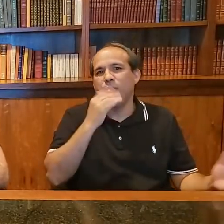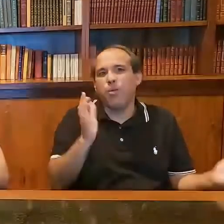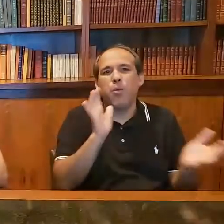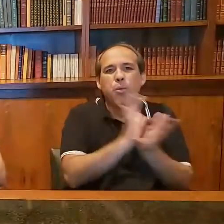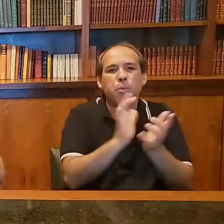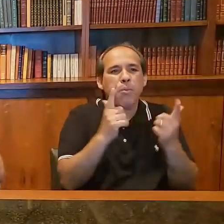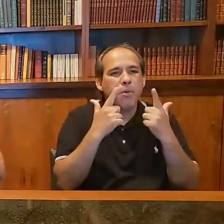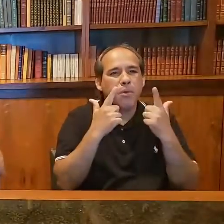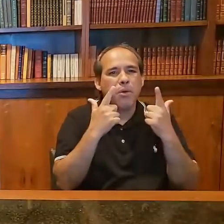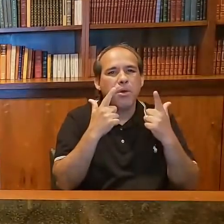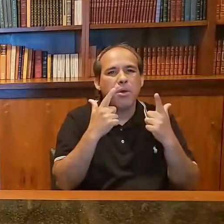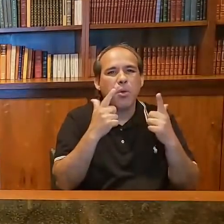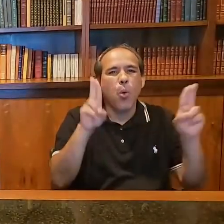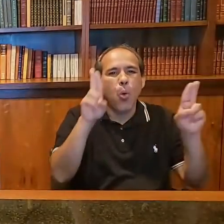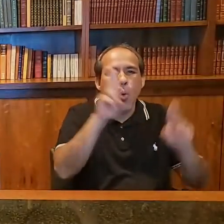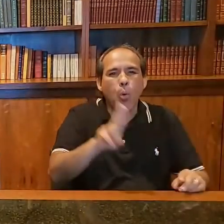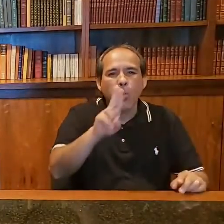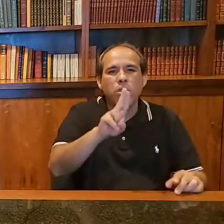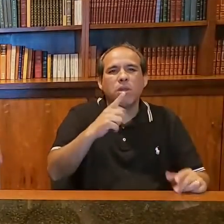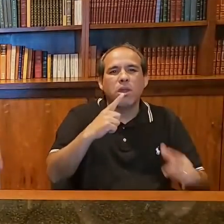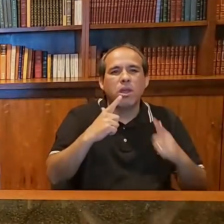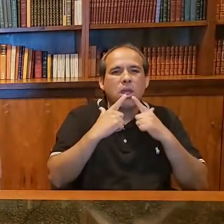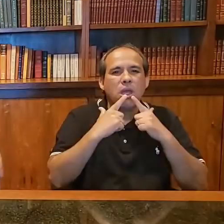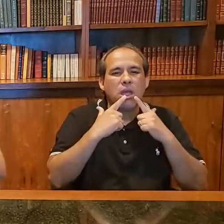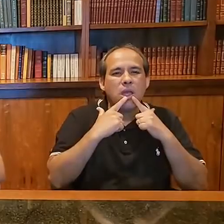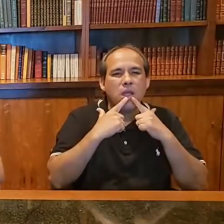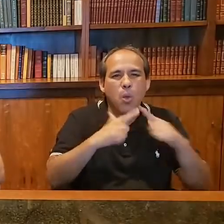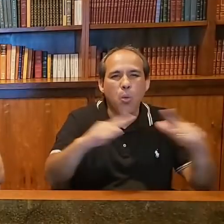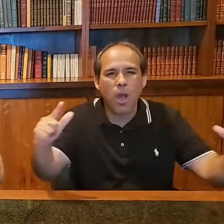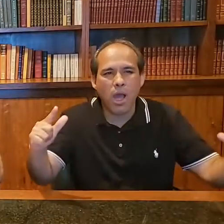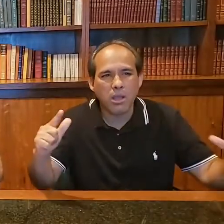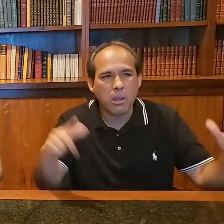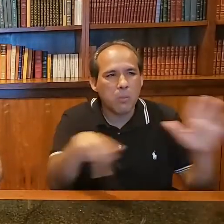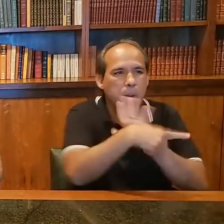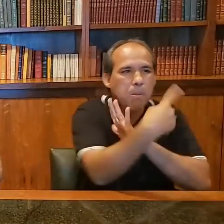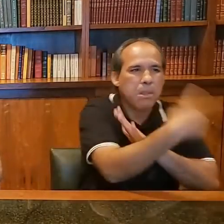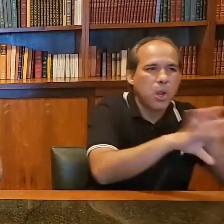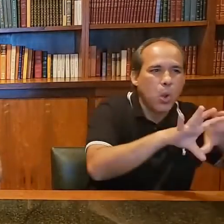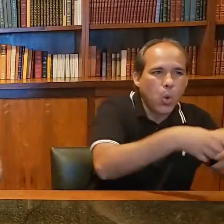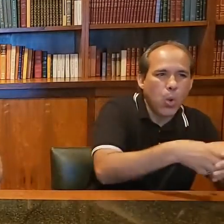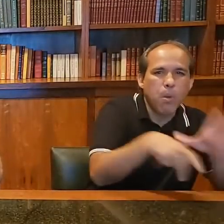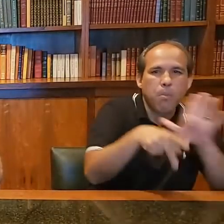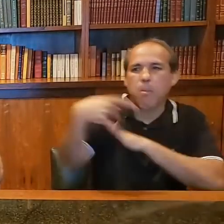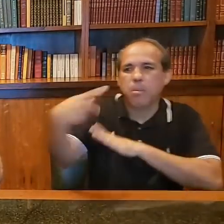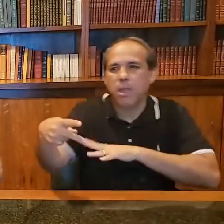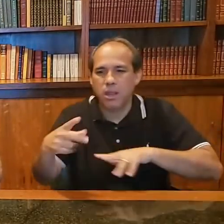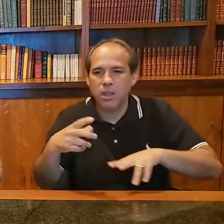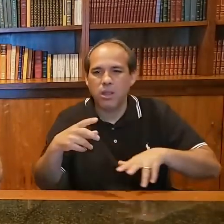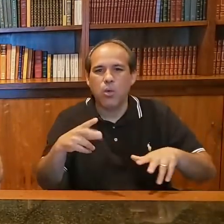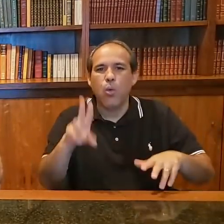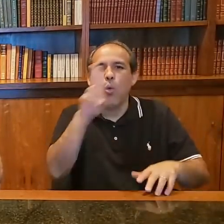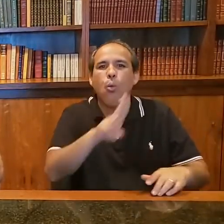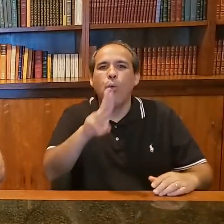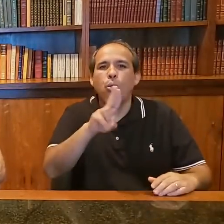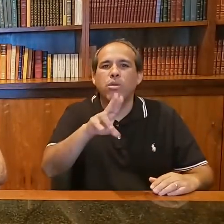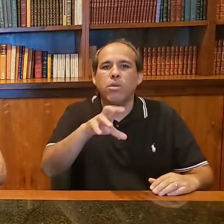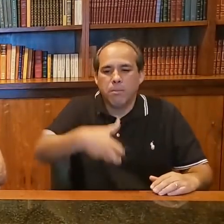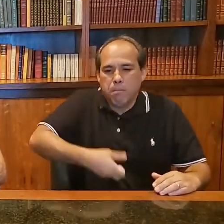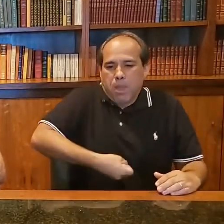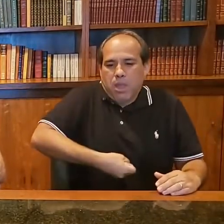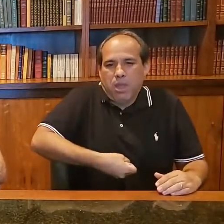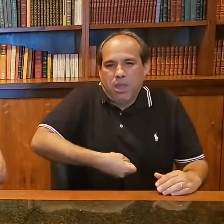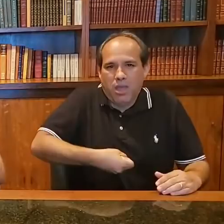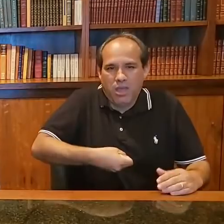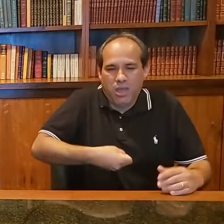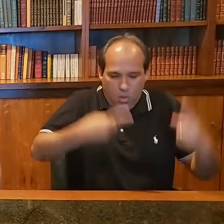categoria. No linguajar de não sei quem. Um instrumento para aprender uma parte do